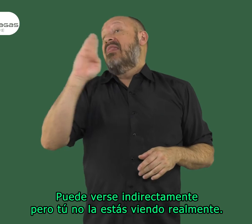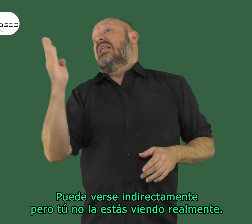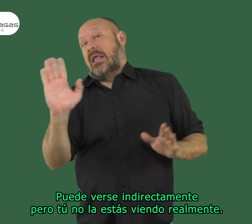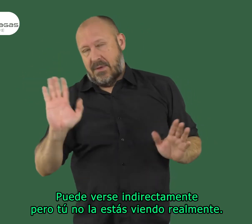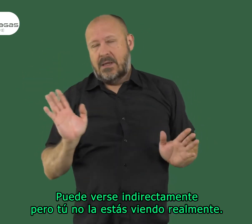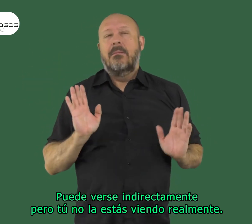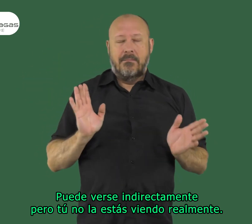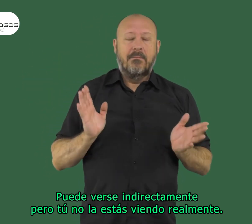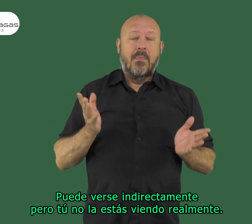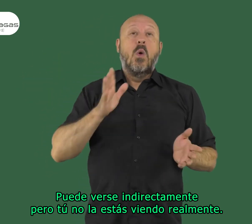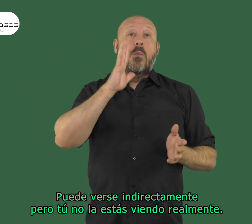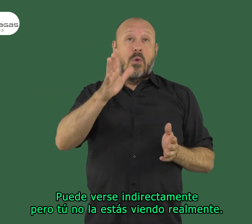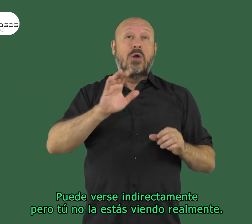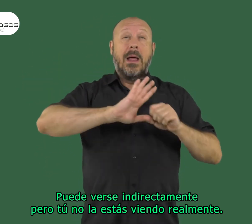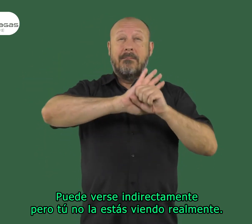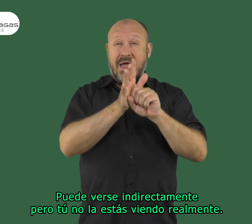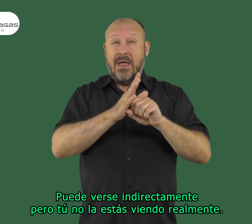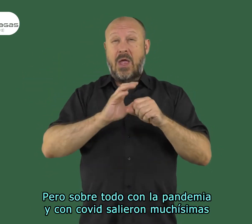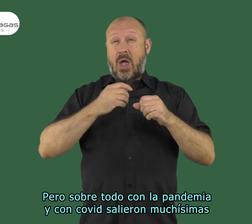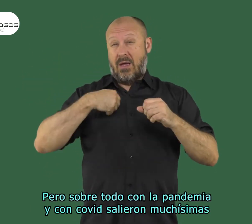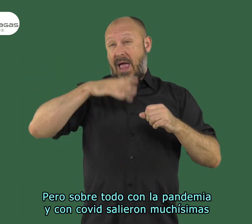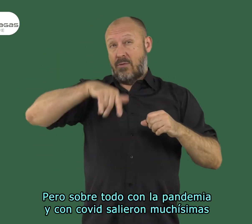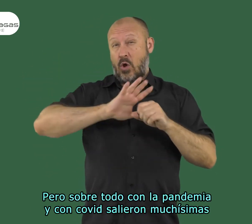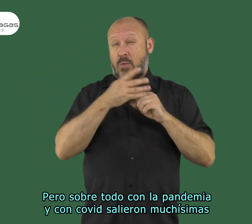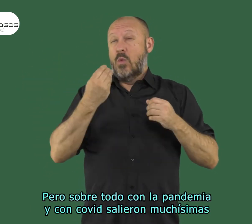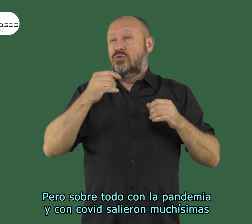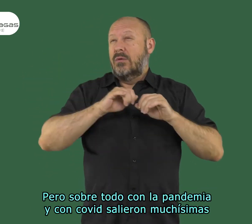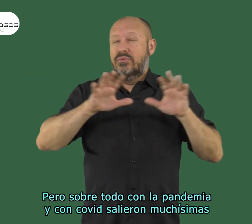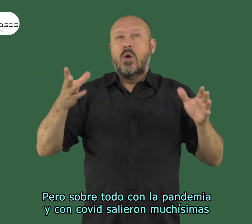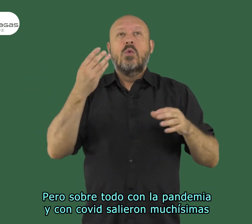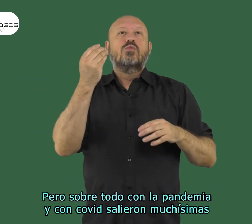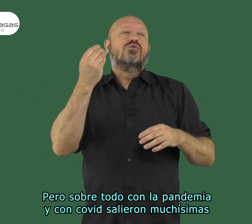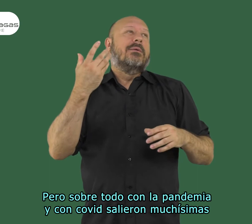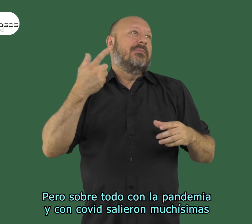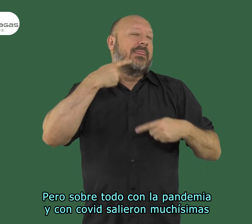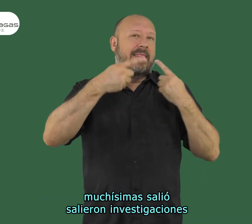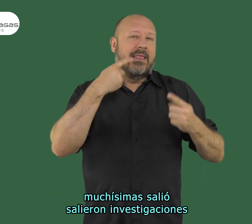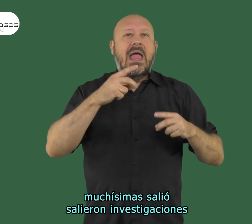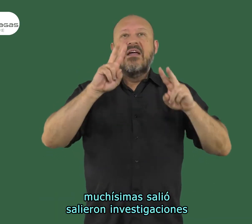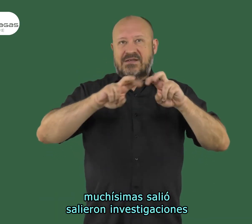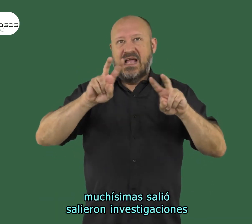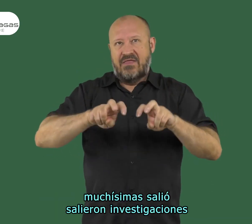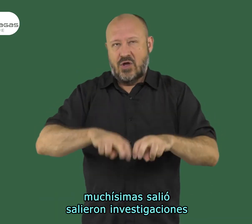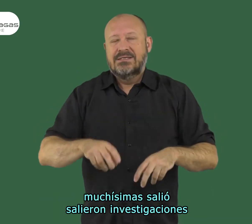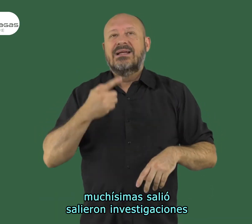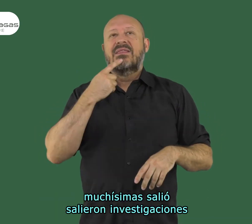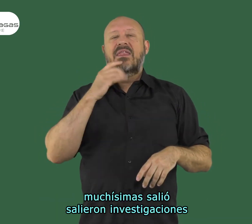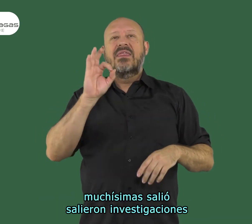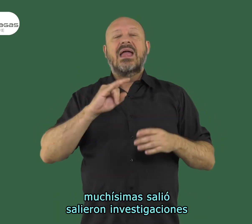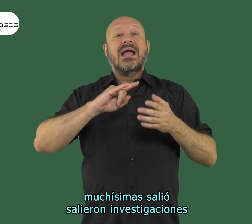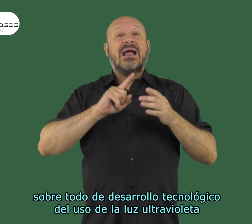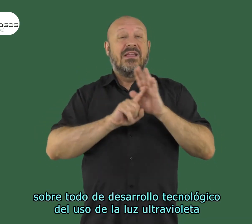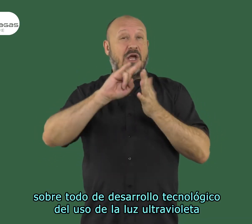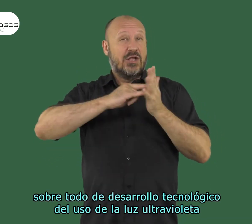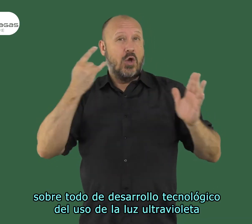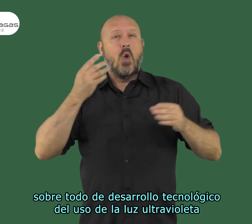verse indirectamente, pero tú no la estás viendo realmente. Sobre todo con la pandemia y con el COVID salieron muchísimas, salieron